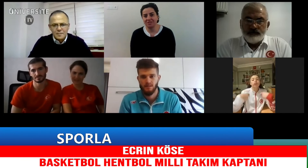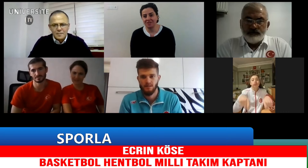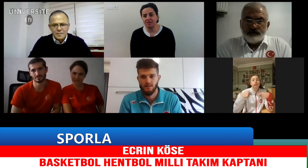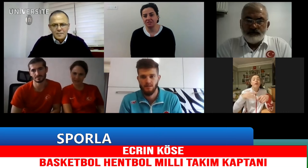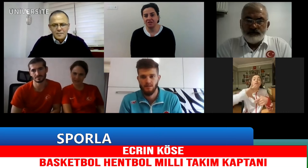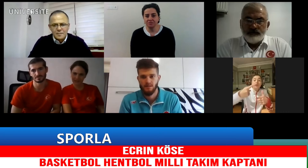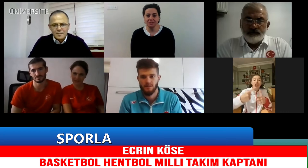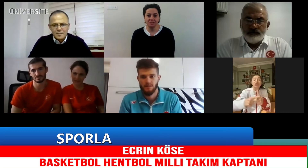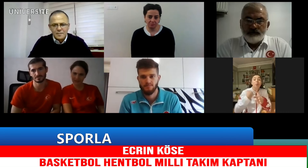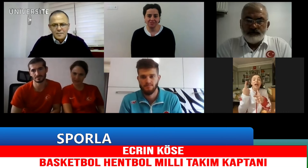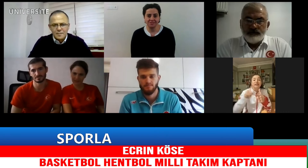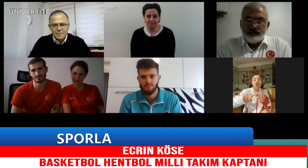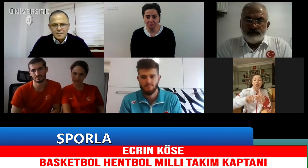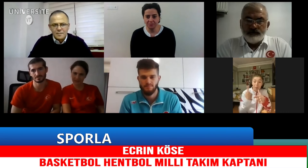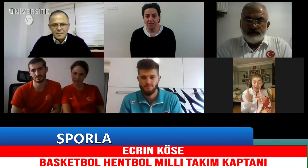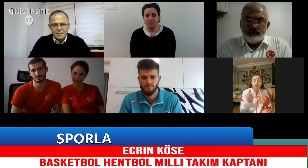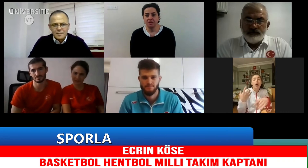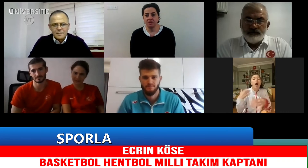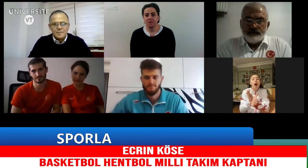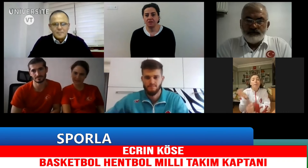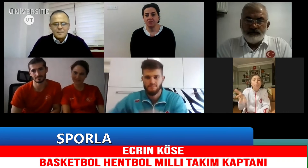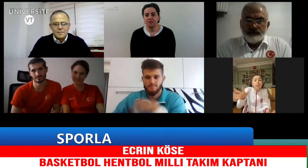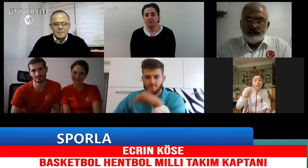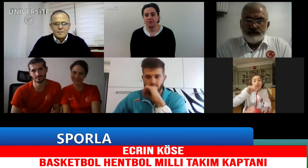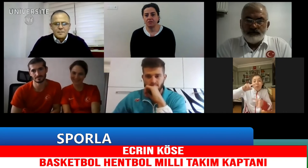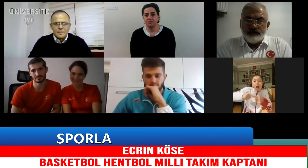öyle bir algı vardı ama tam bir sığırım.